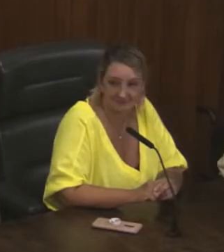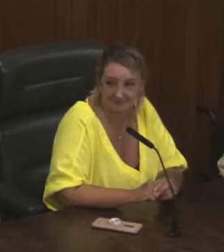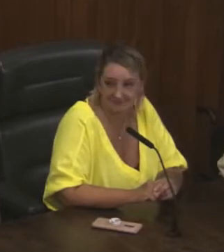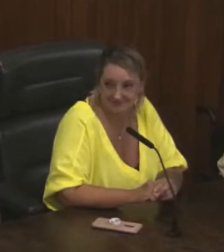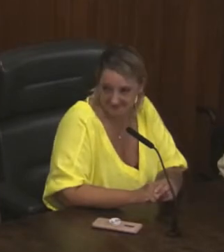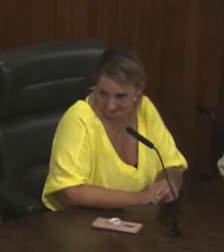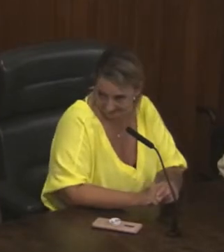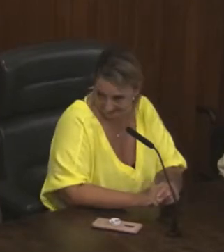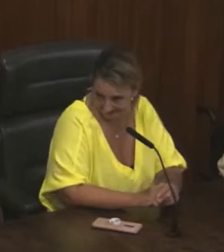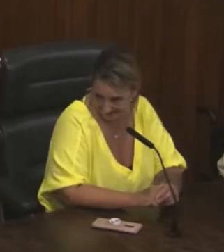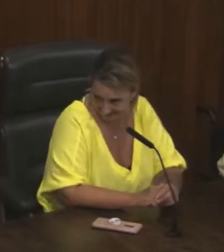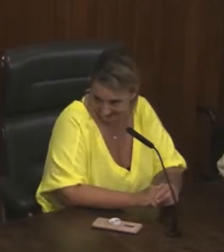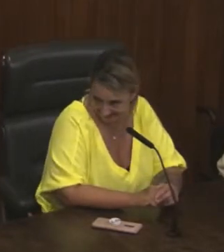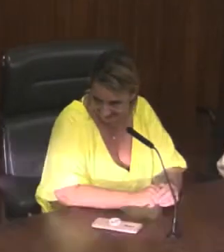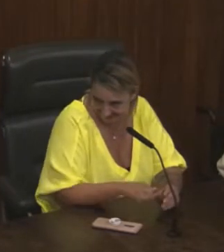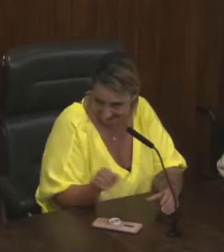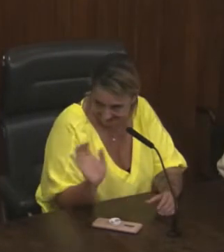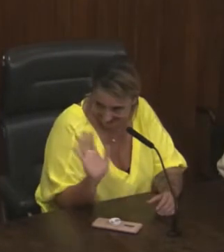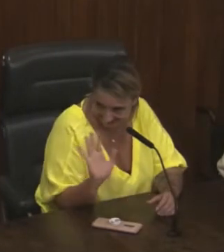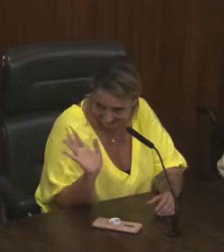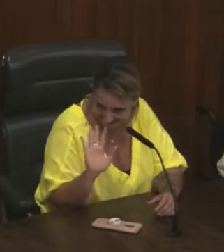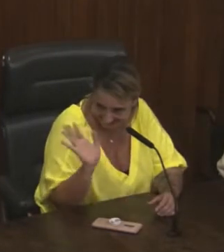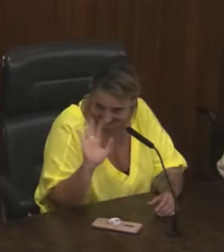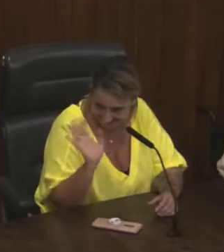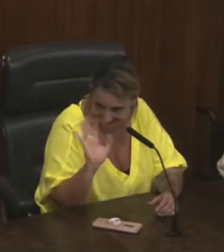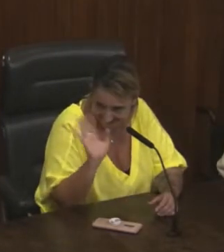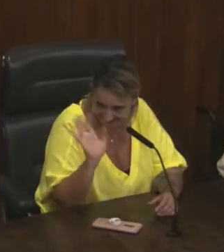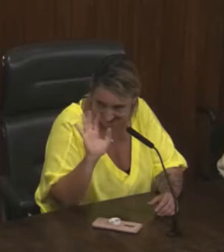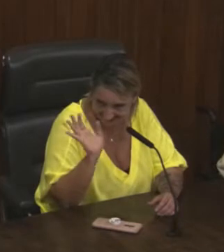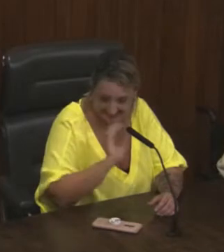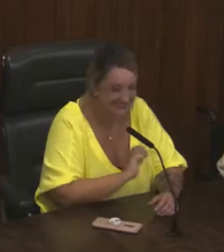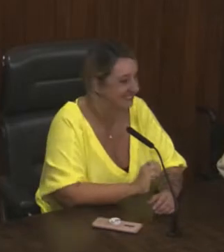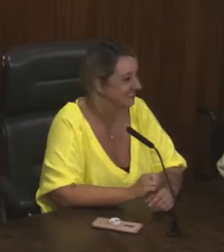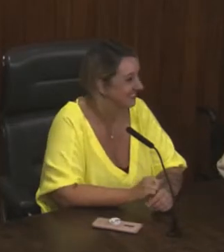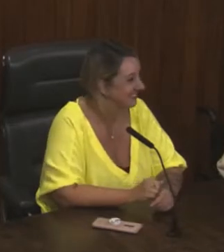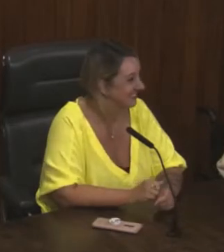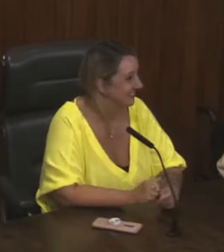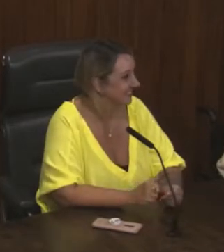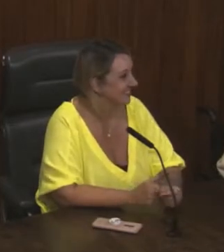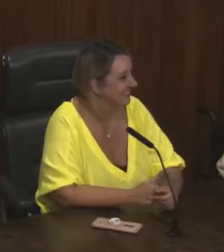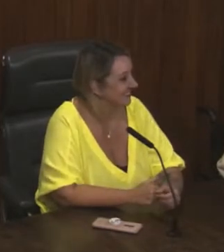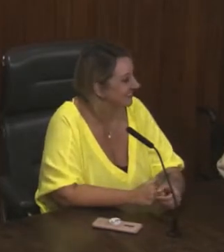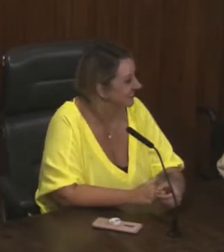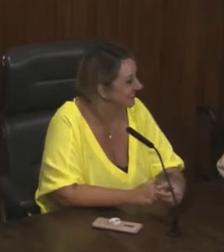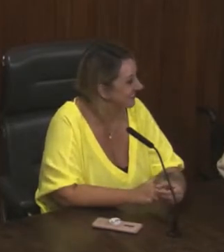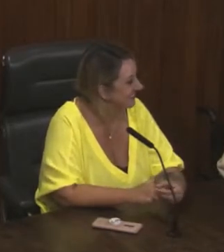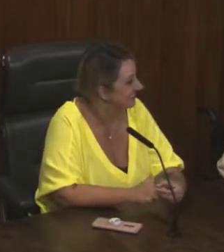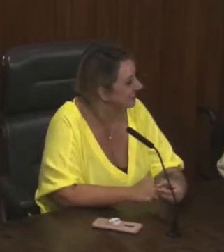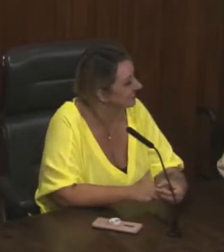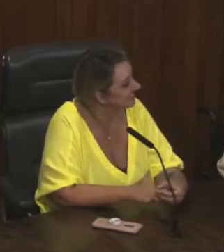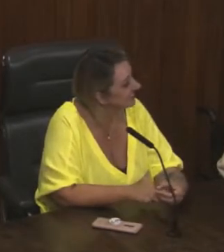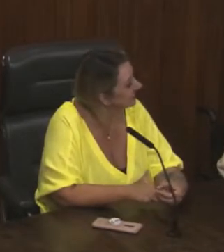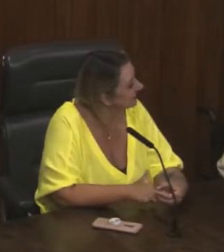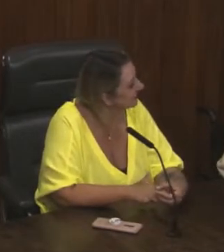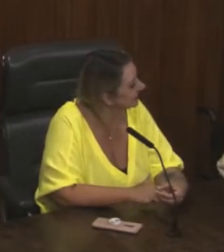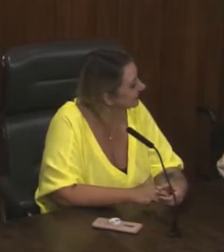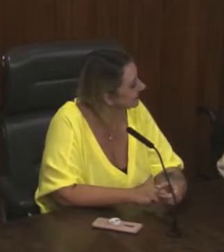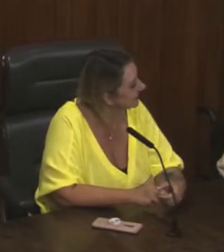vidro, que é o senhor Félix. Ele ele faz a parte de som. Ele participou do primeiro, começou a mexer com o